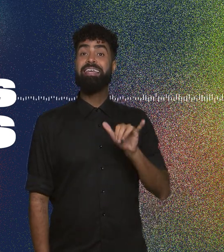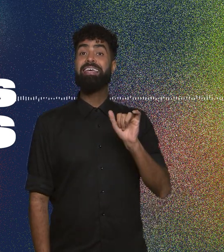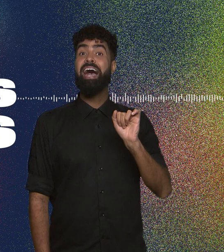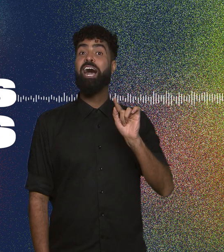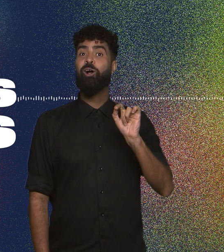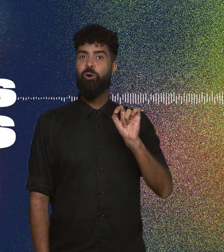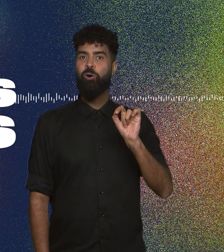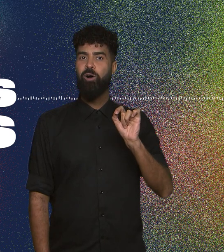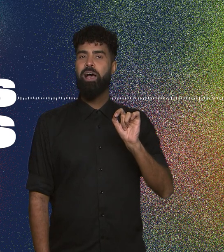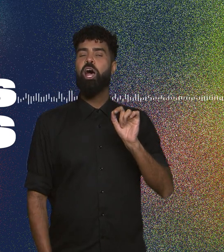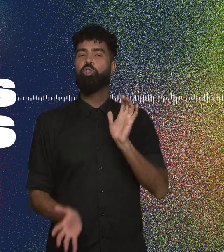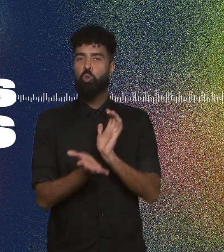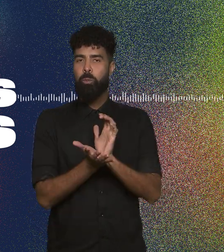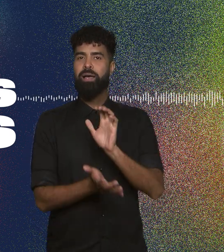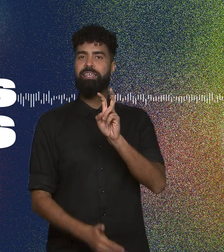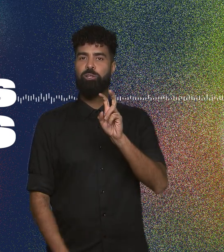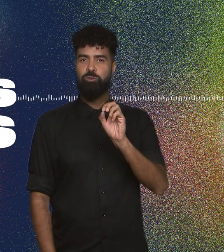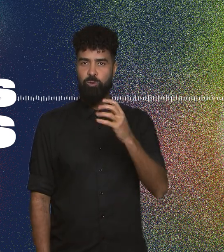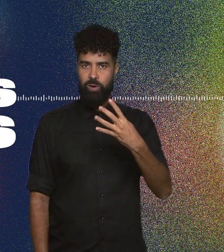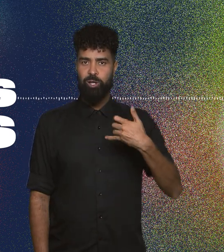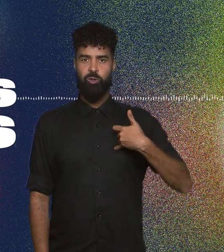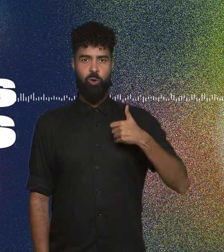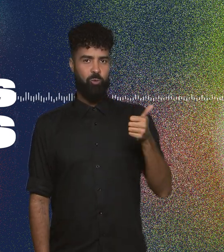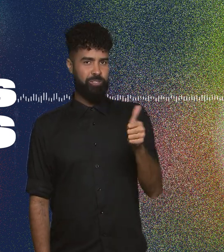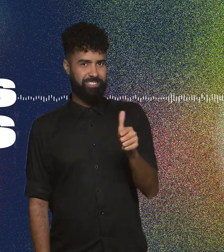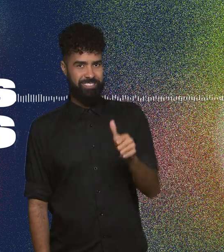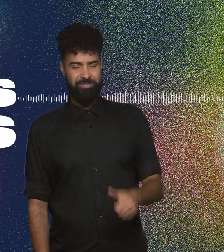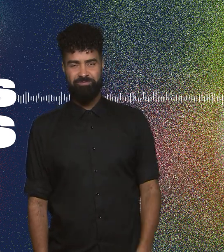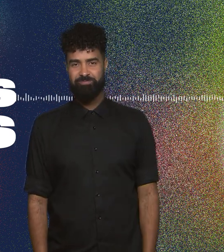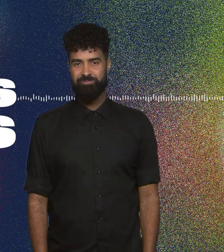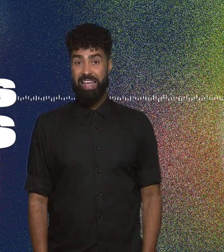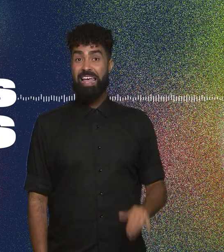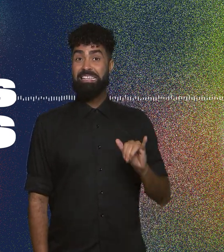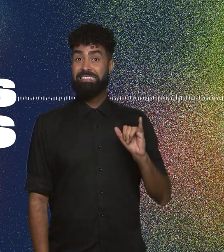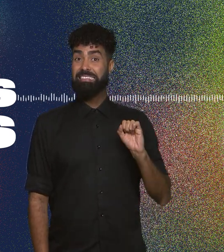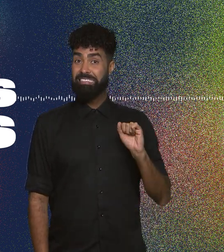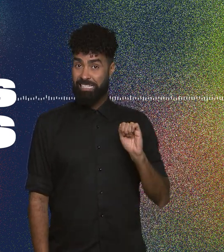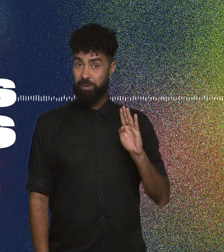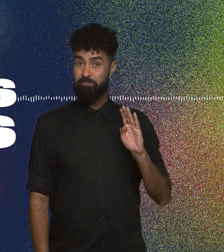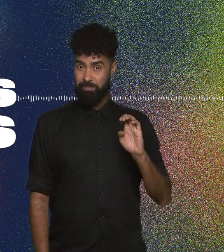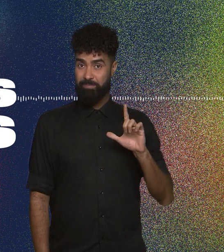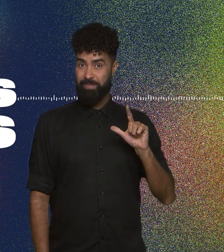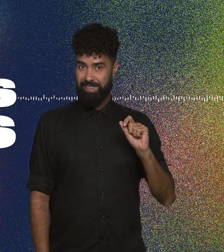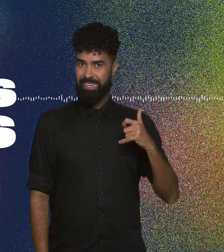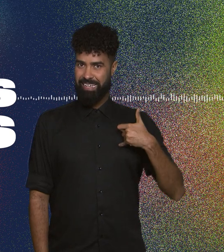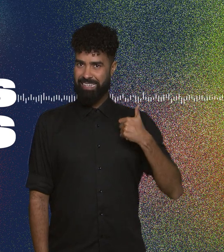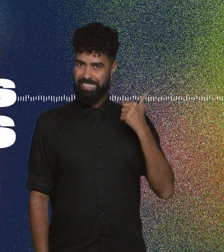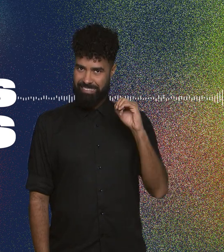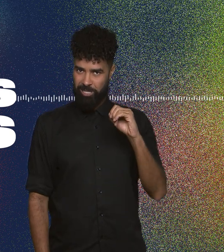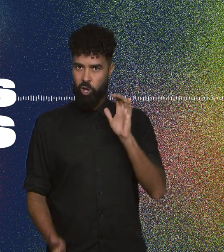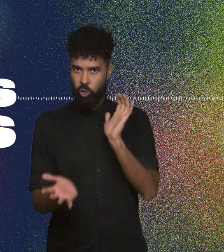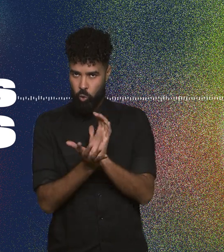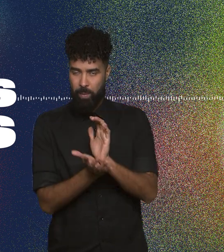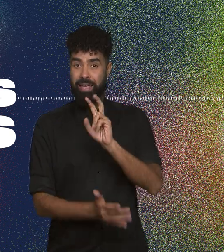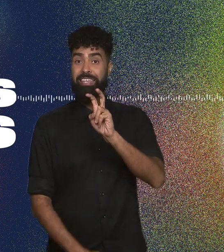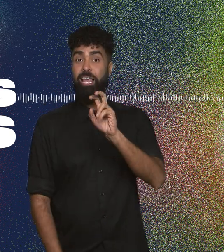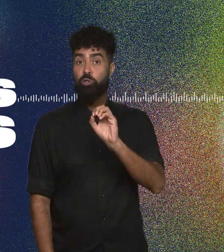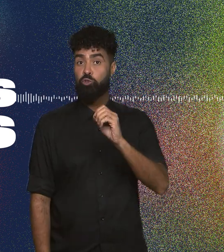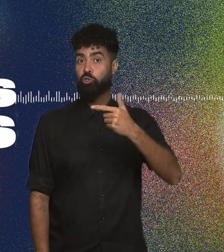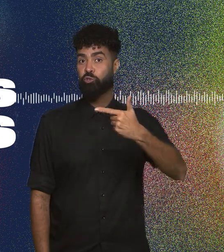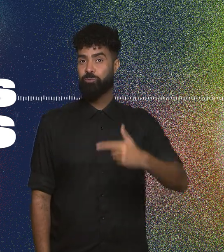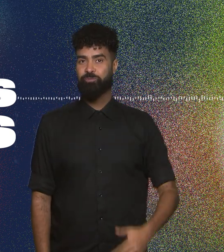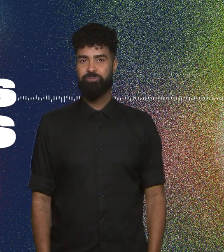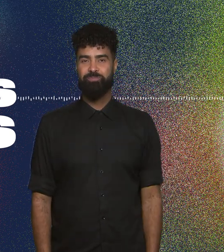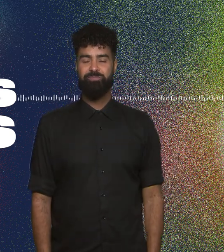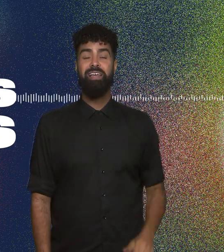da 504 e eu tenho 11 anos. Meu nome é Isabela, tenho 10 anos e eu sou da turma 502. Meu nome